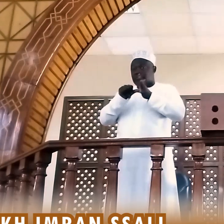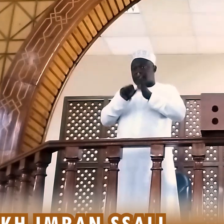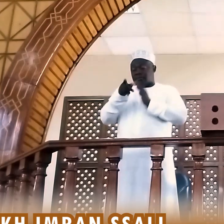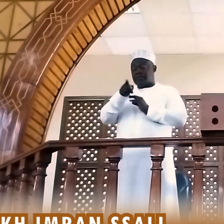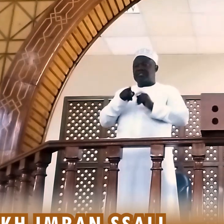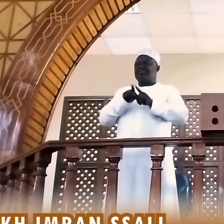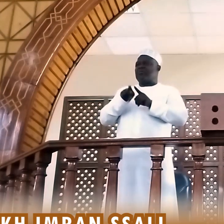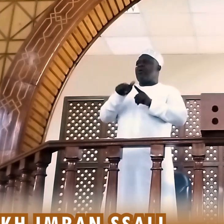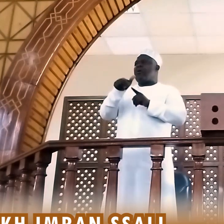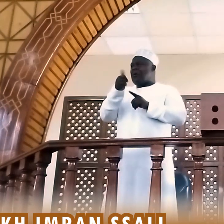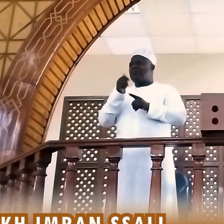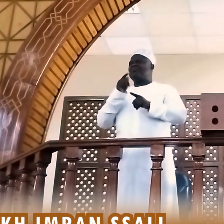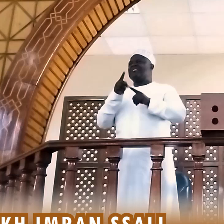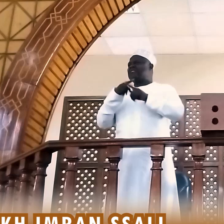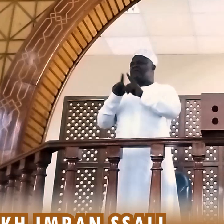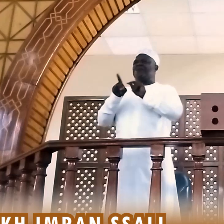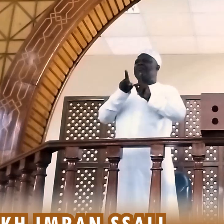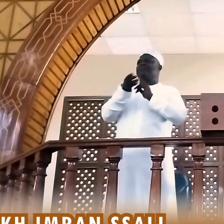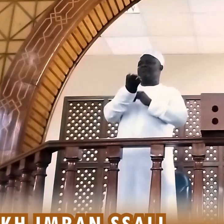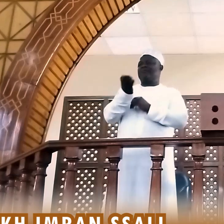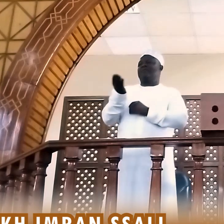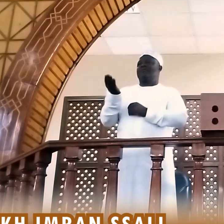ودعاتنا ومصلحينا